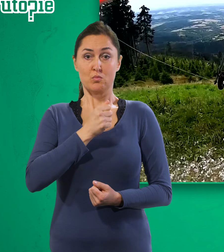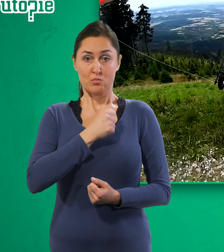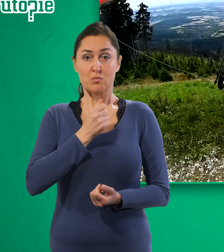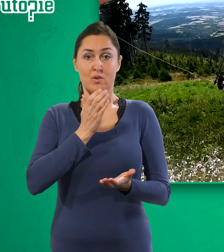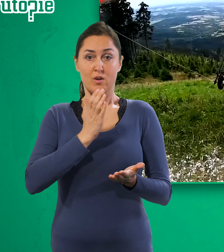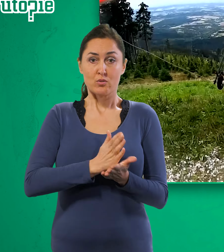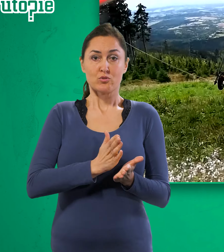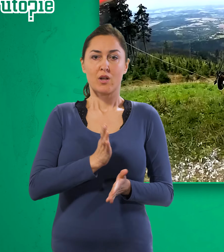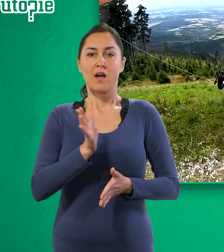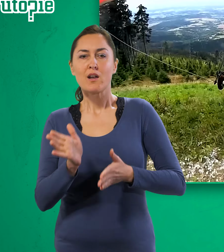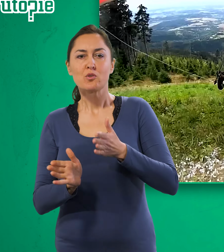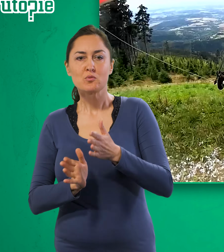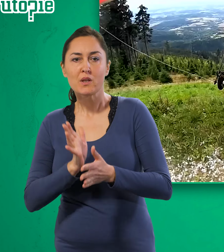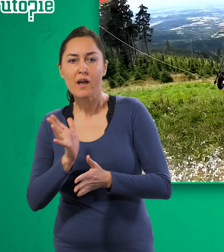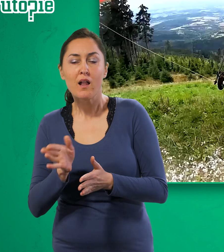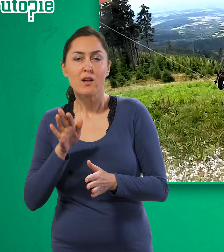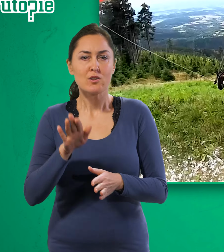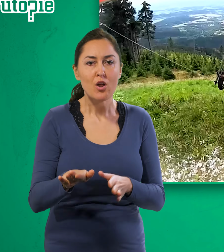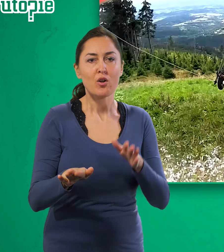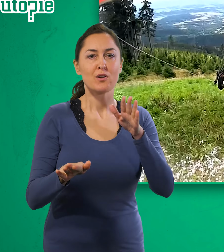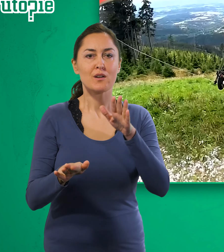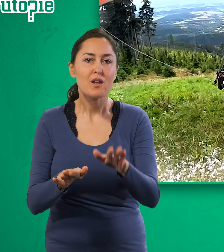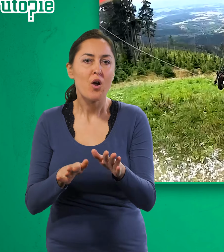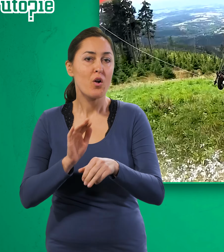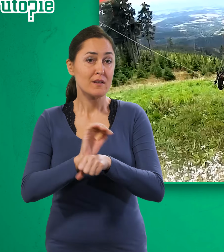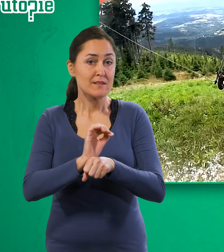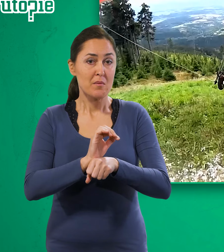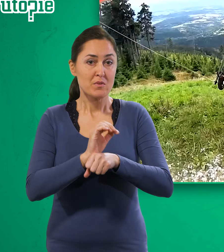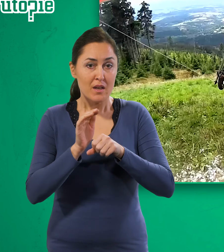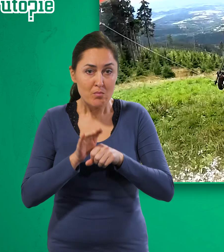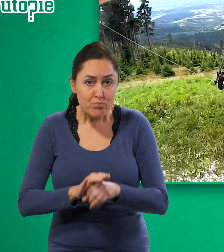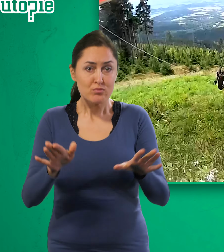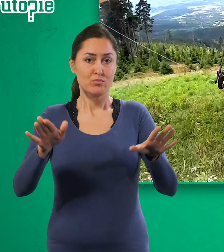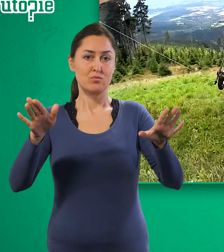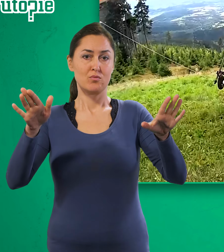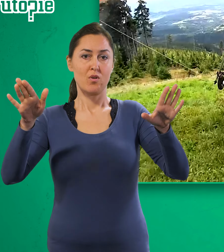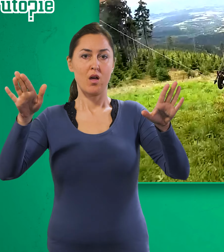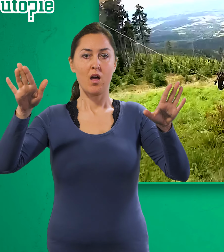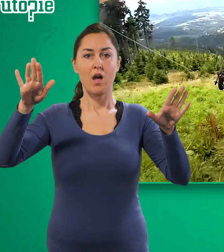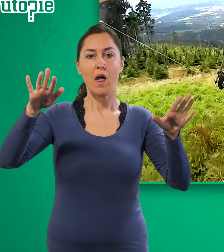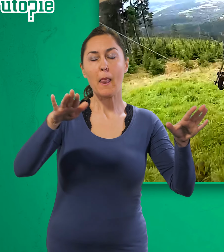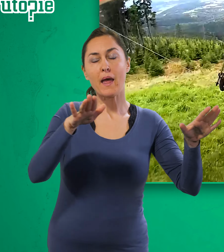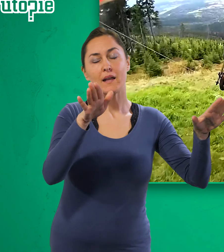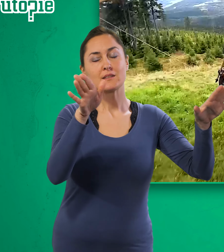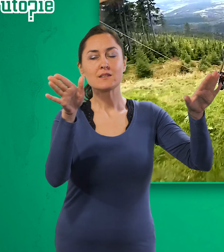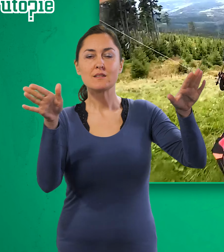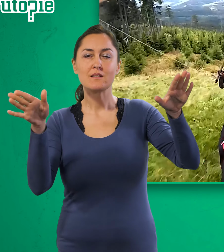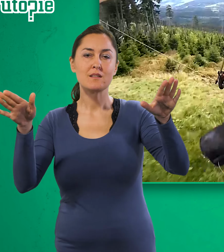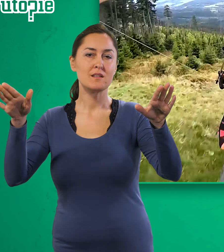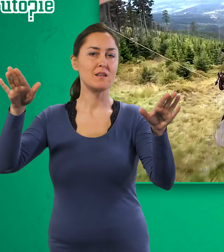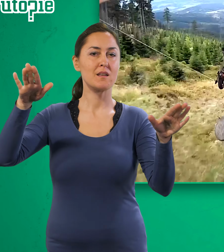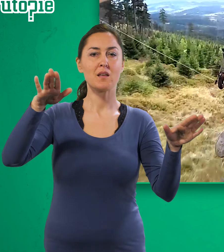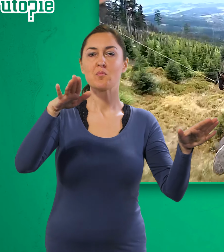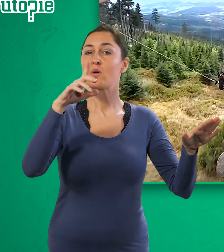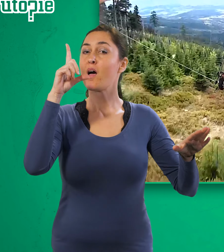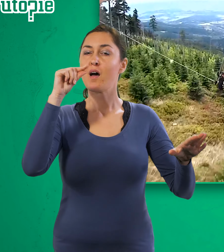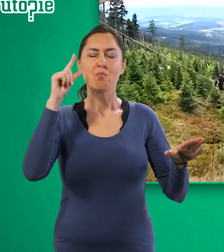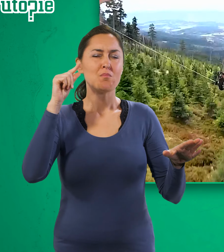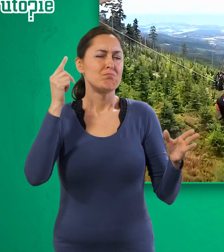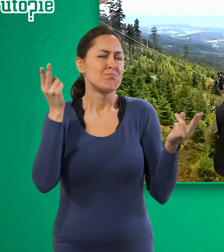bylo více jak 400 metrů. Srdce mi bušilo a pak přišly první kroky a odlepil jsem se od země a